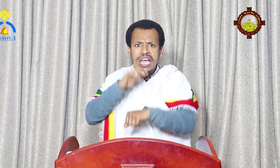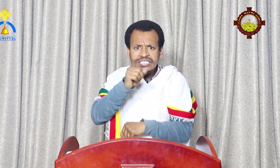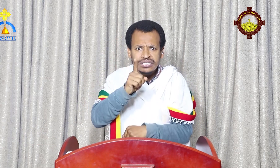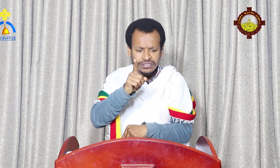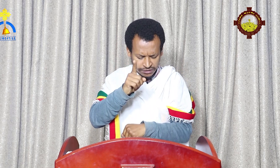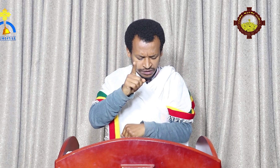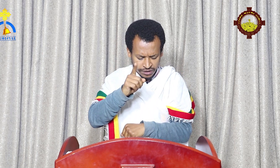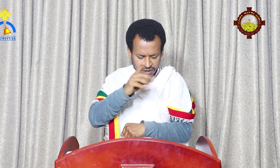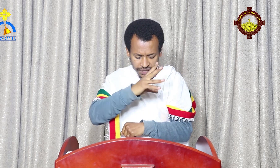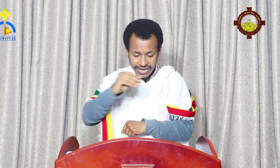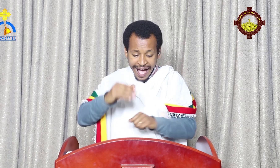ይገስ እና